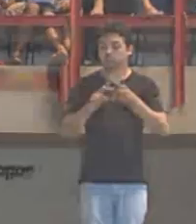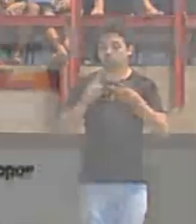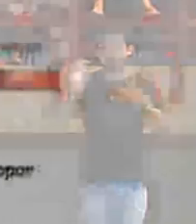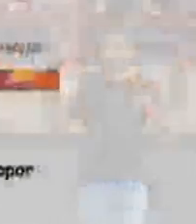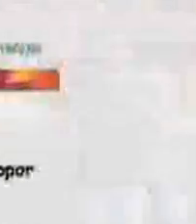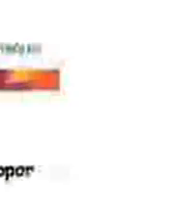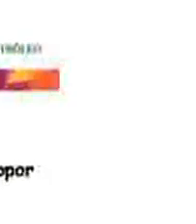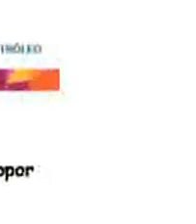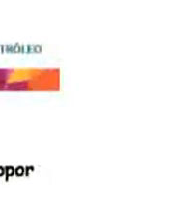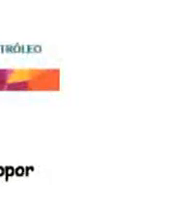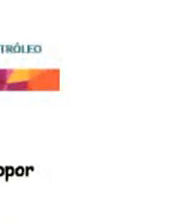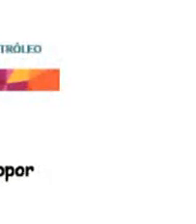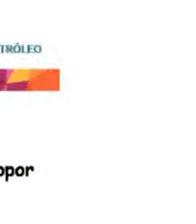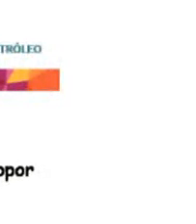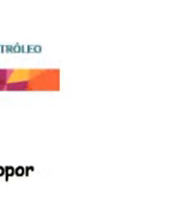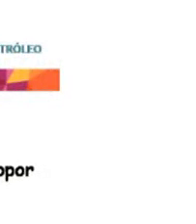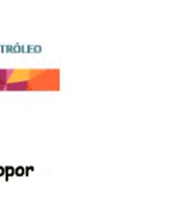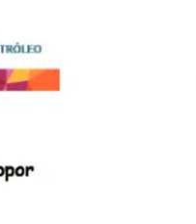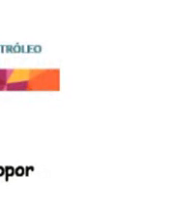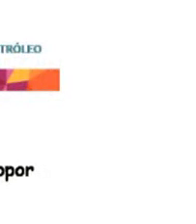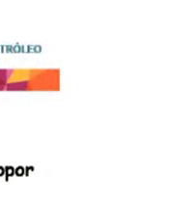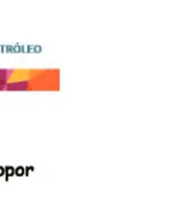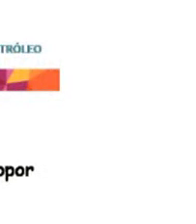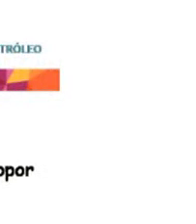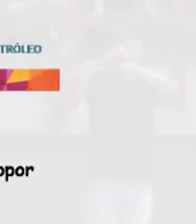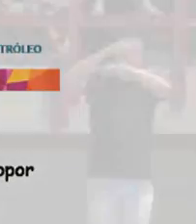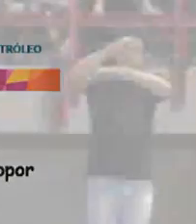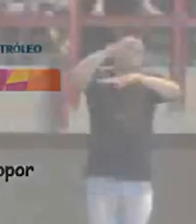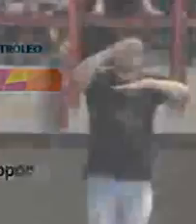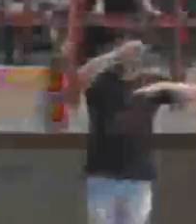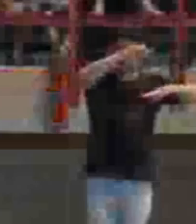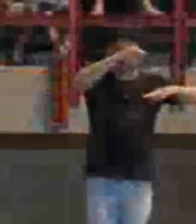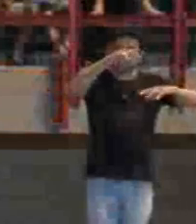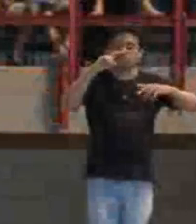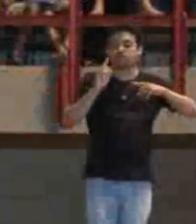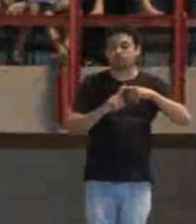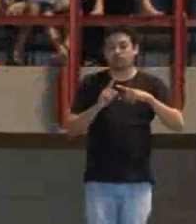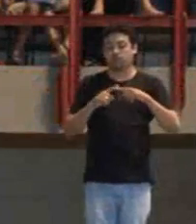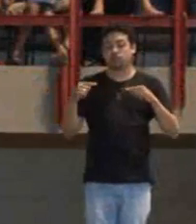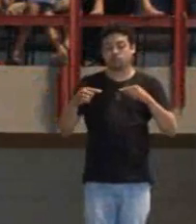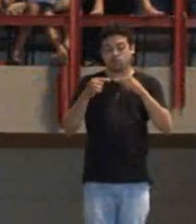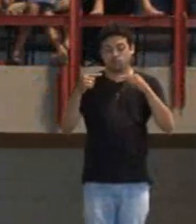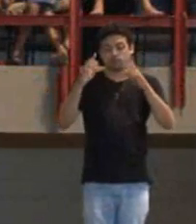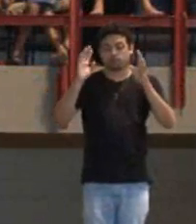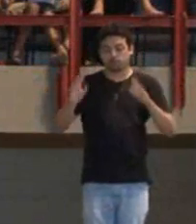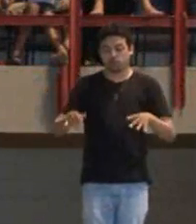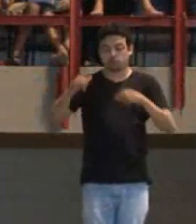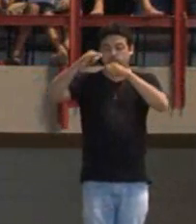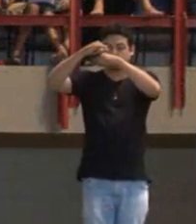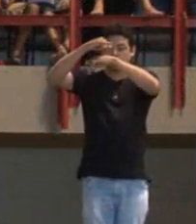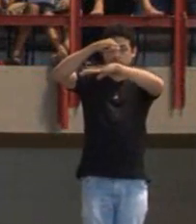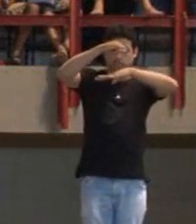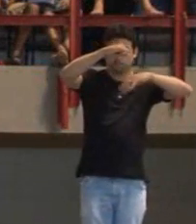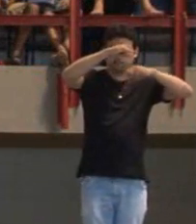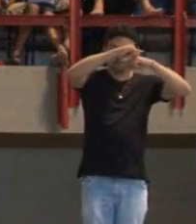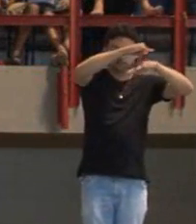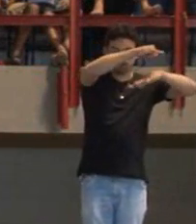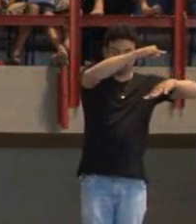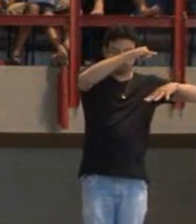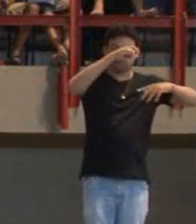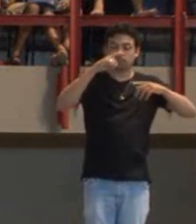mais? Fertilizantes, tá? Então, a indústria petroquímica também está muito relacionada ao aumento